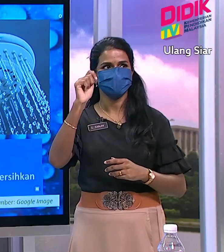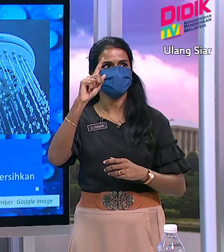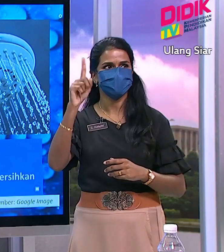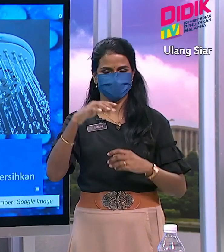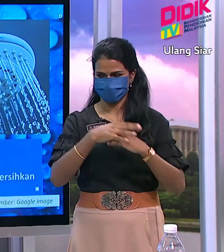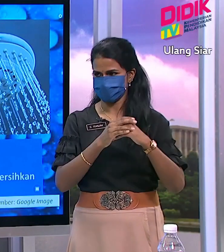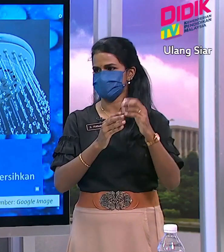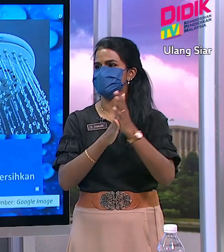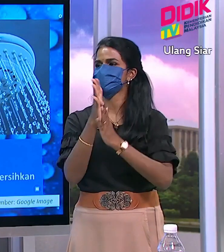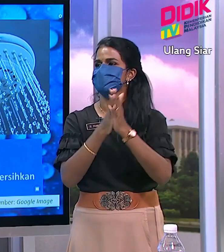sanitizer, yes.